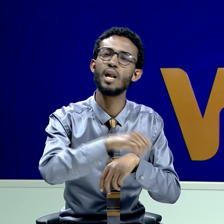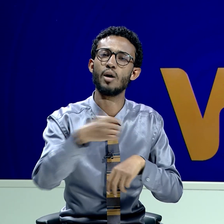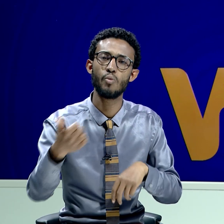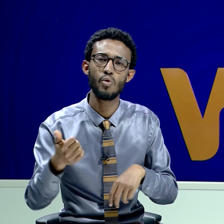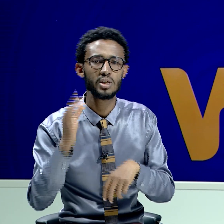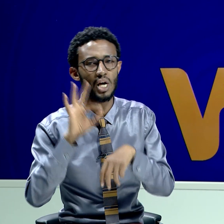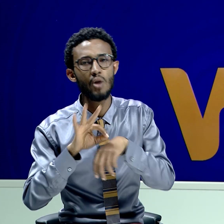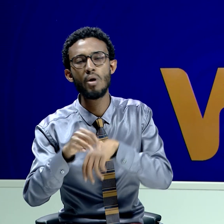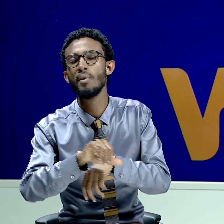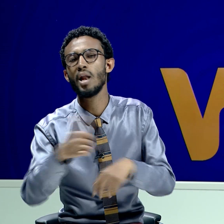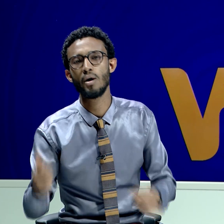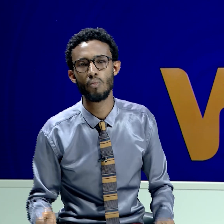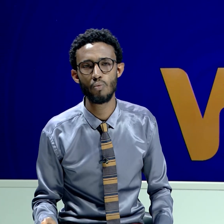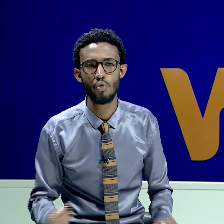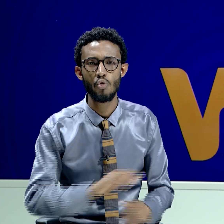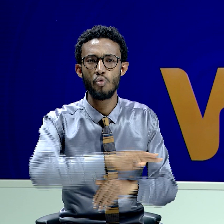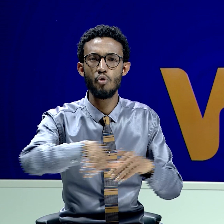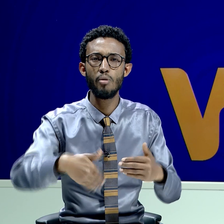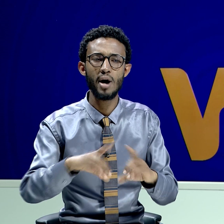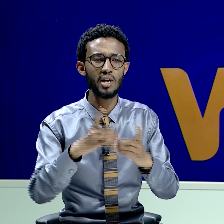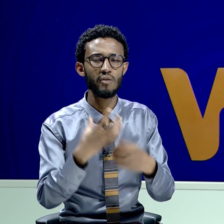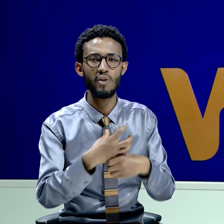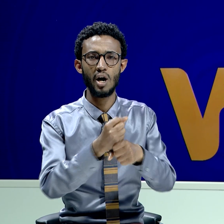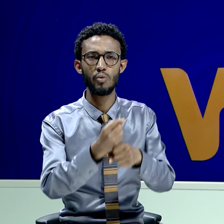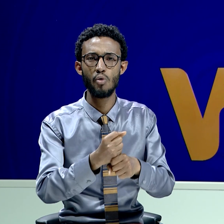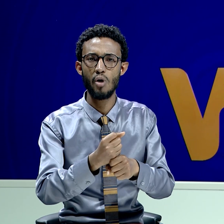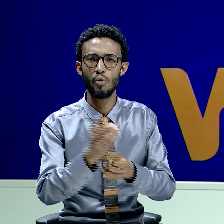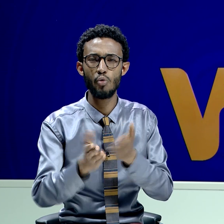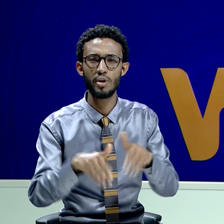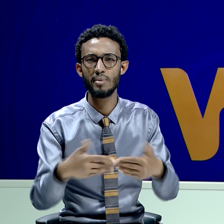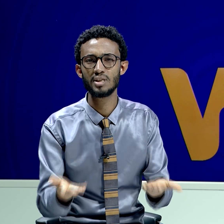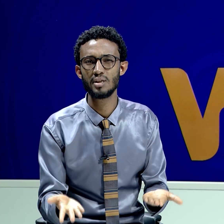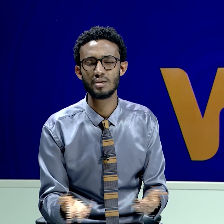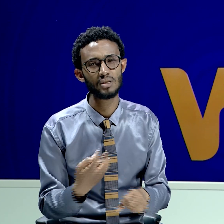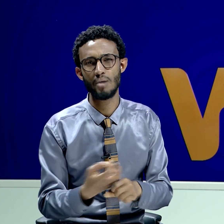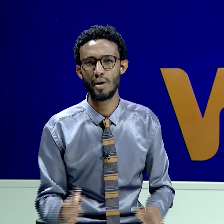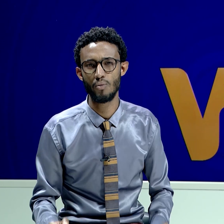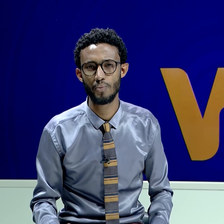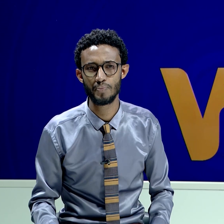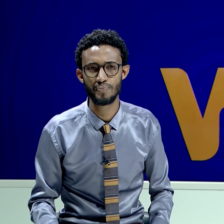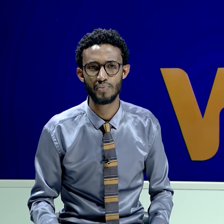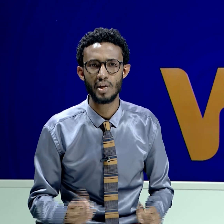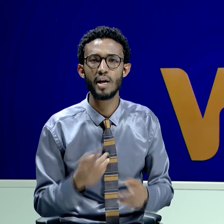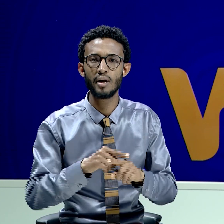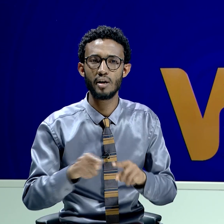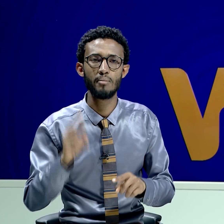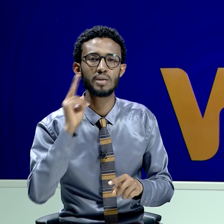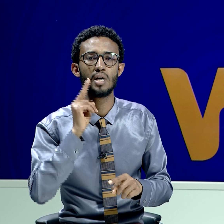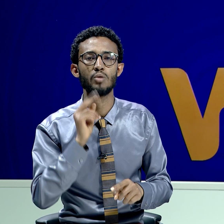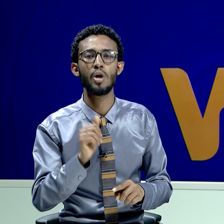ሌላ ነው፣ ስጋድቤም ሌላ ነው። ሁሉን በአንድ ክፍል አካቶ አገልግሎት መስጠት ከባድ ነው። ነገር ግን መስማሰን